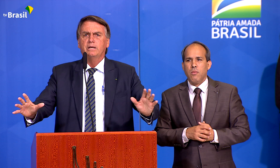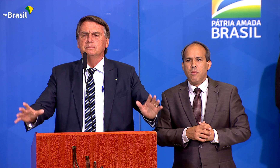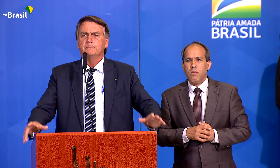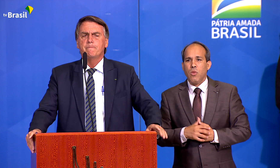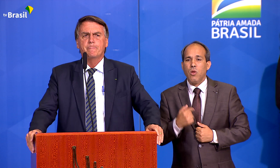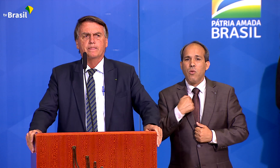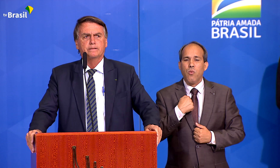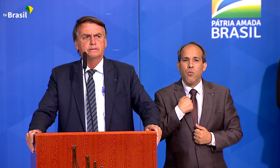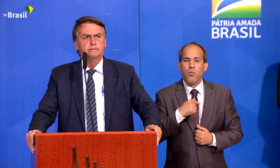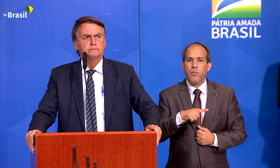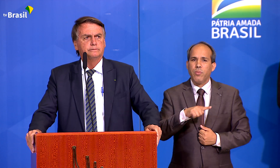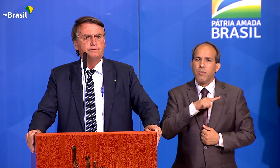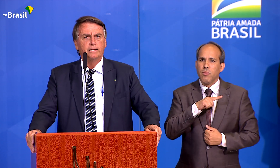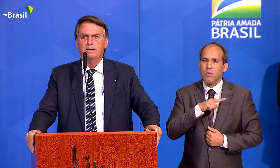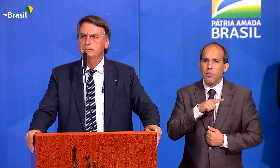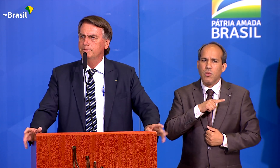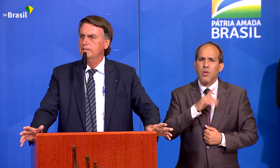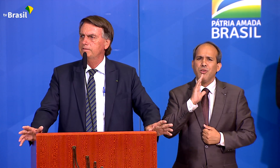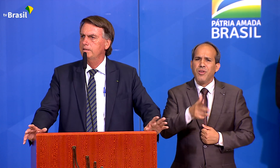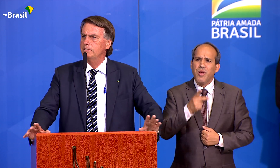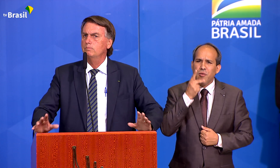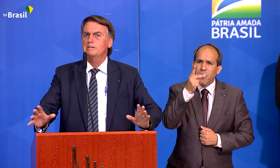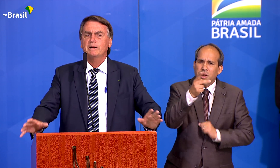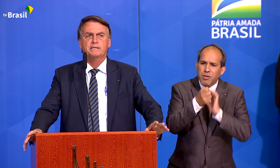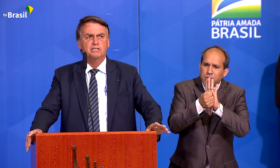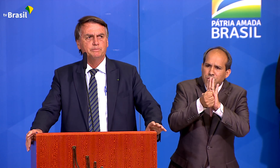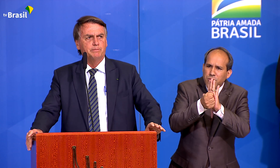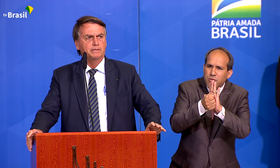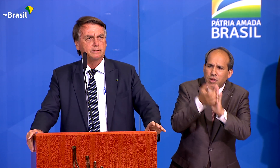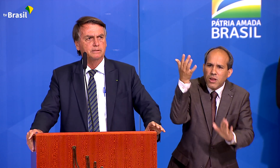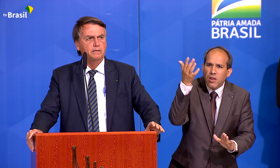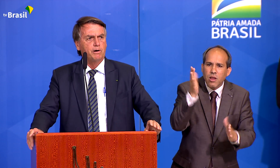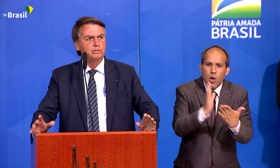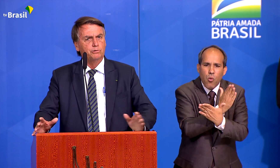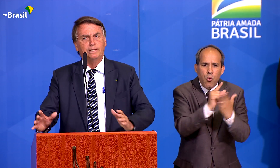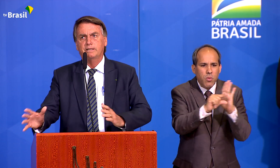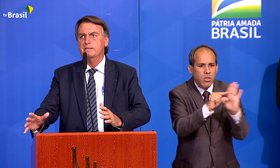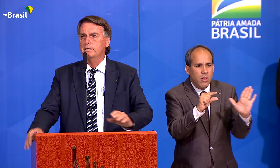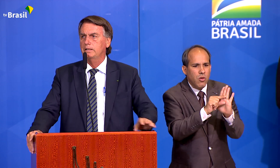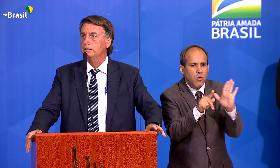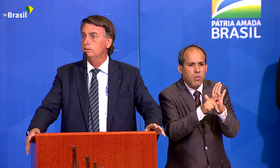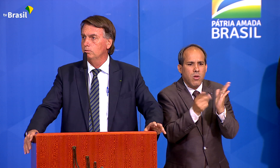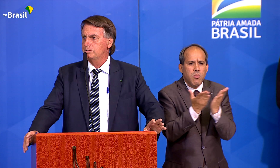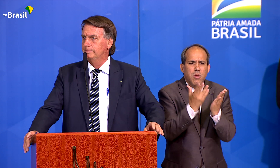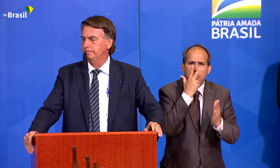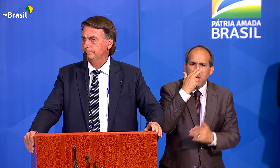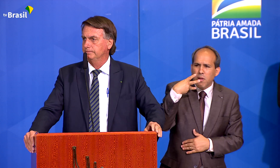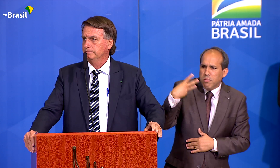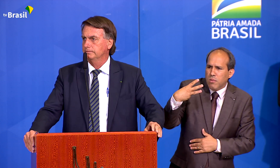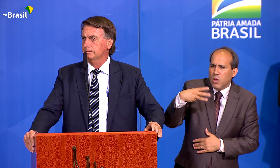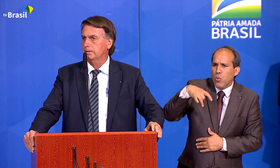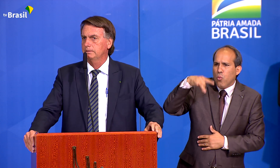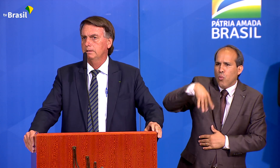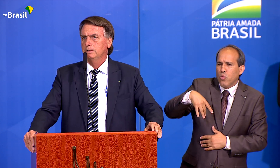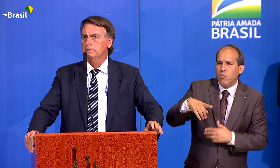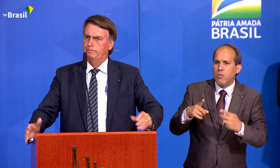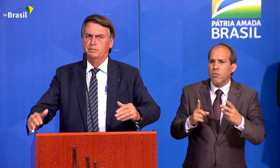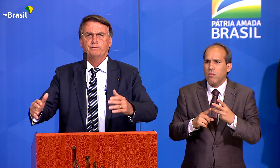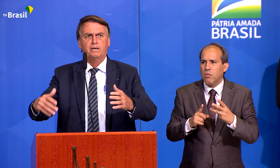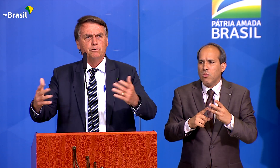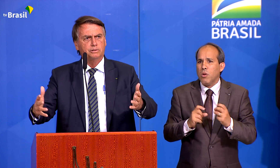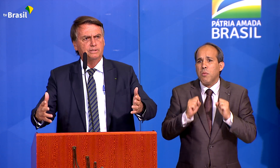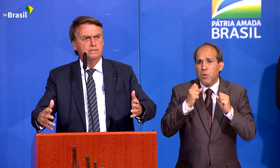e eu tenho falado muitas vezes algumas passagens bíblicas eu acho que tô na terceira e última